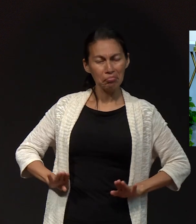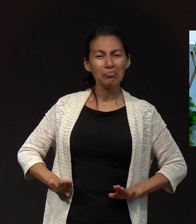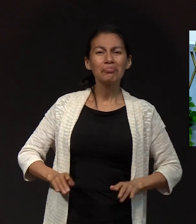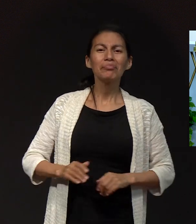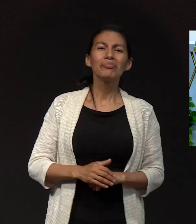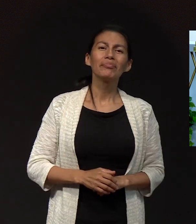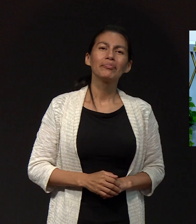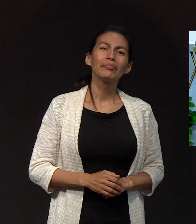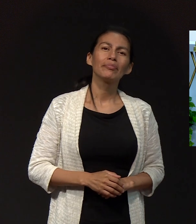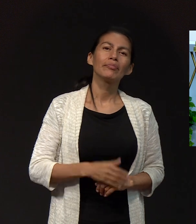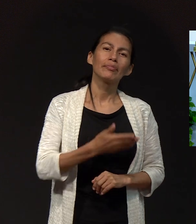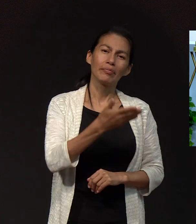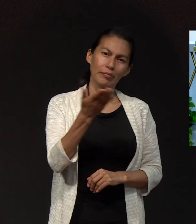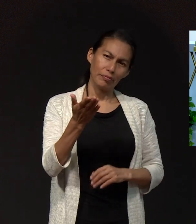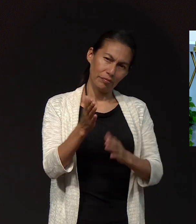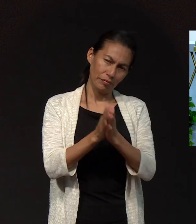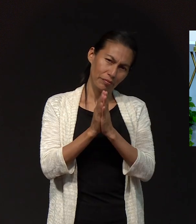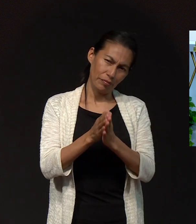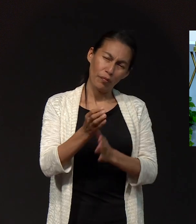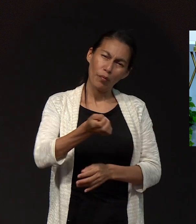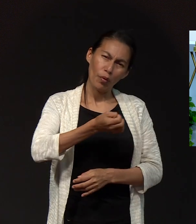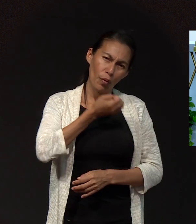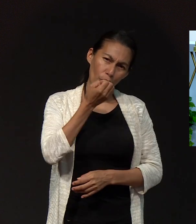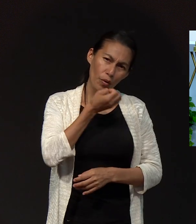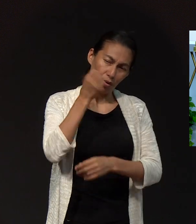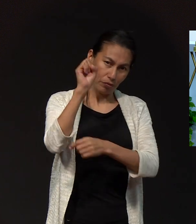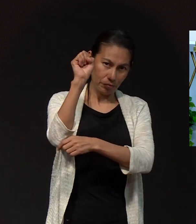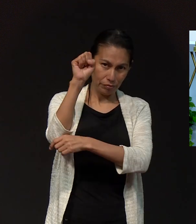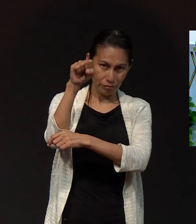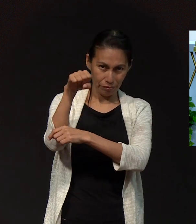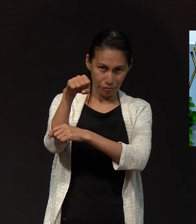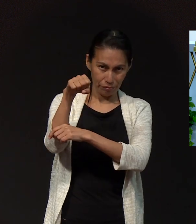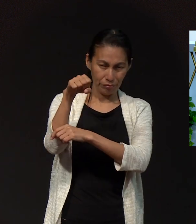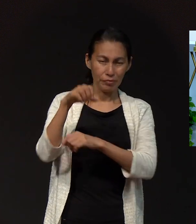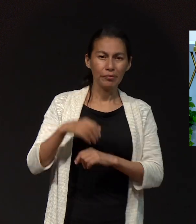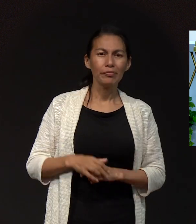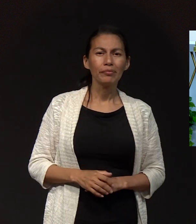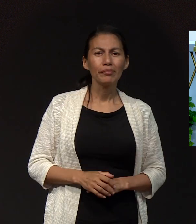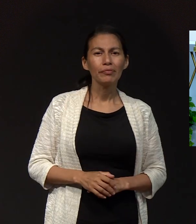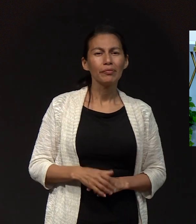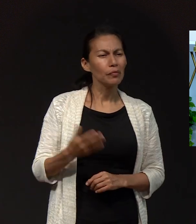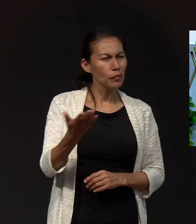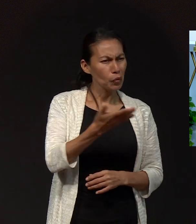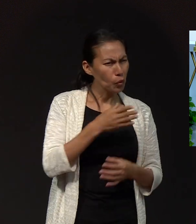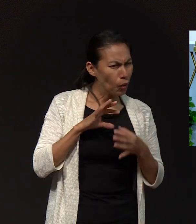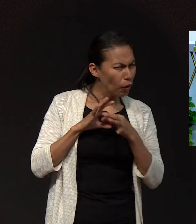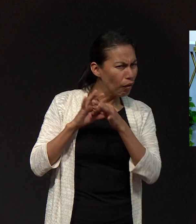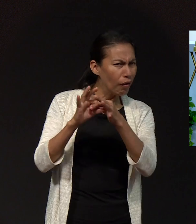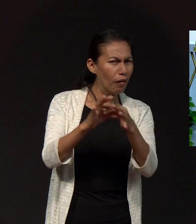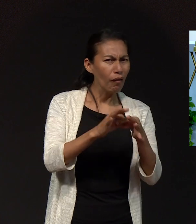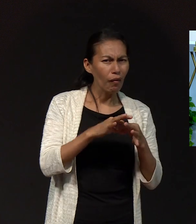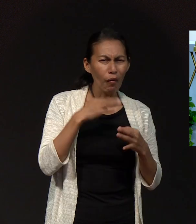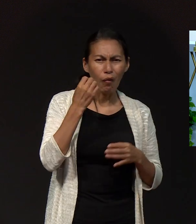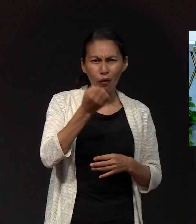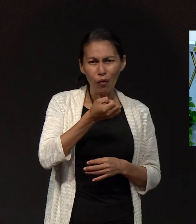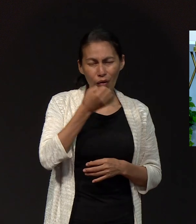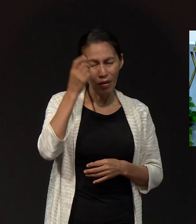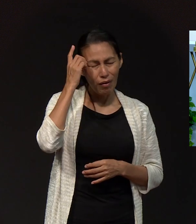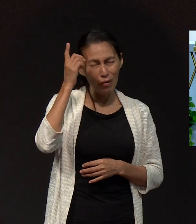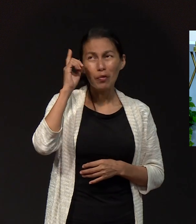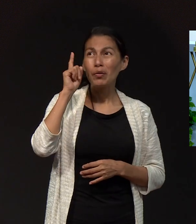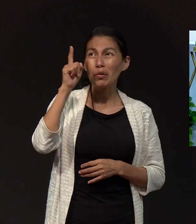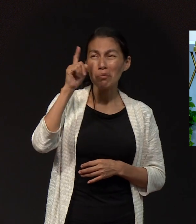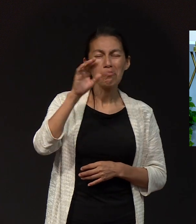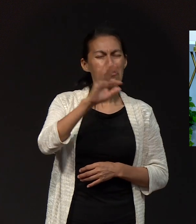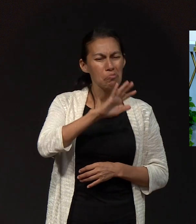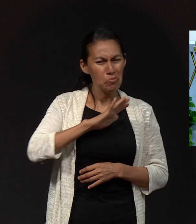alabanza Voy a pedir Que inclinen su rostro A donde quiera que estés Únete a todos nosotros Para